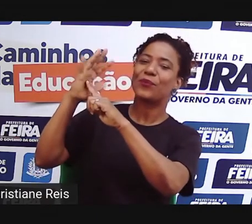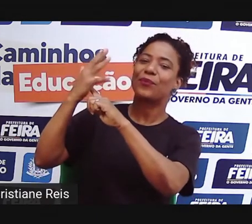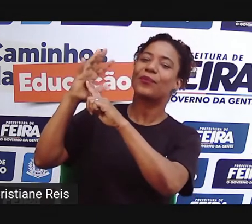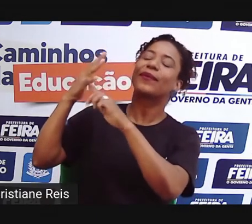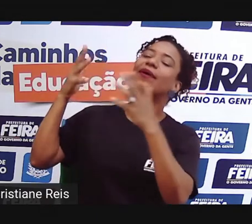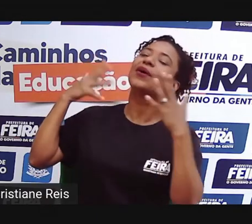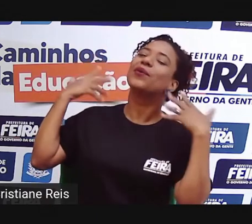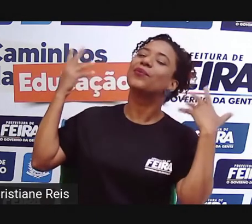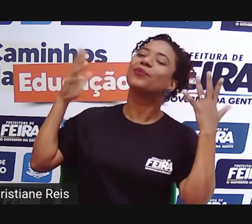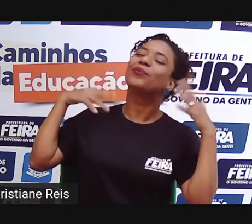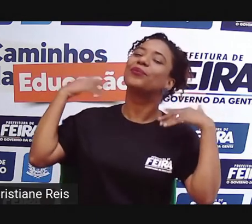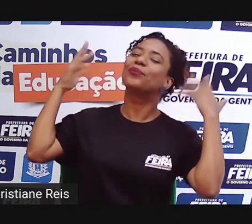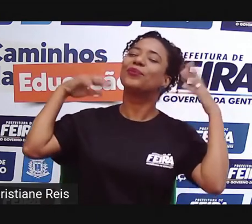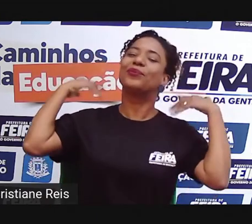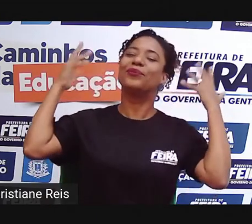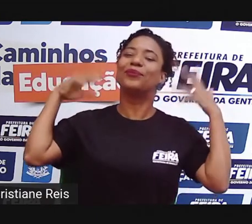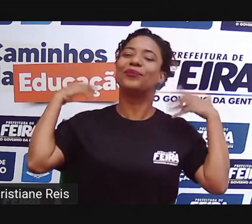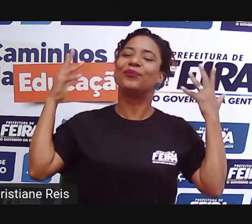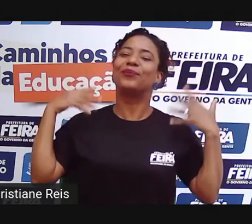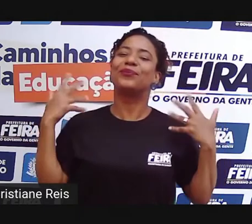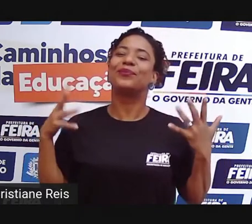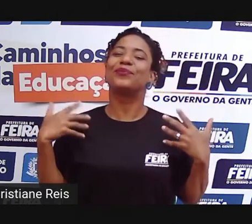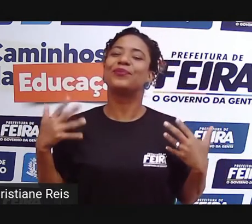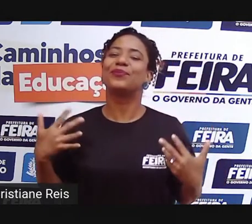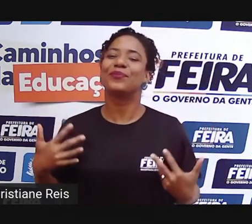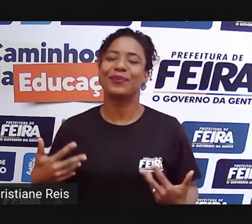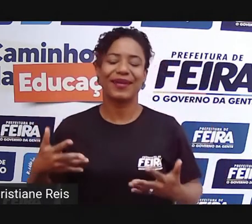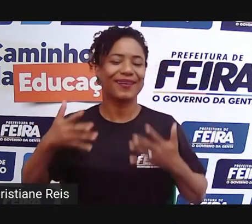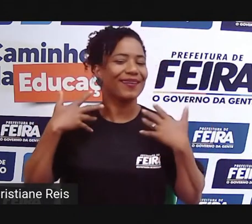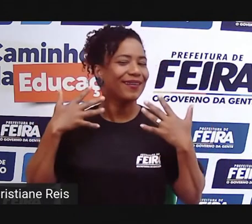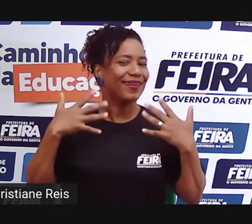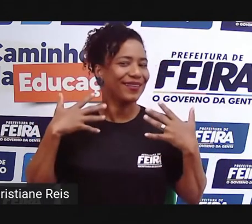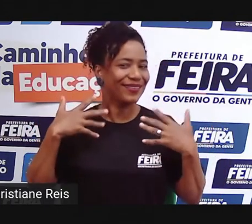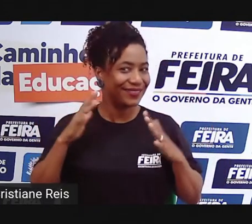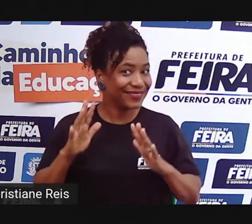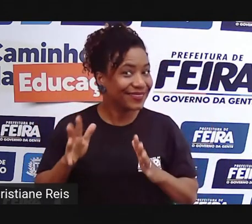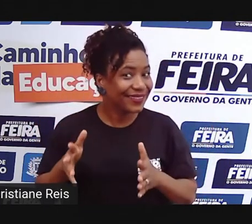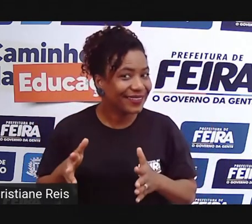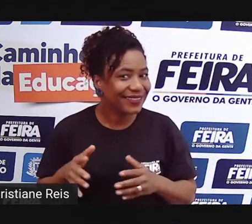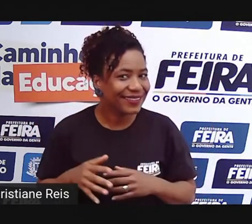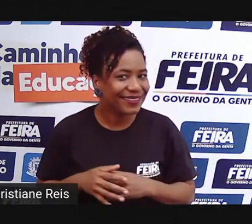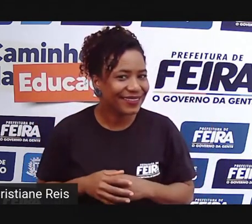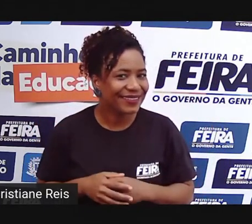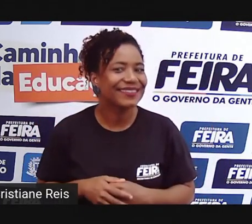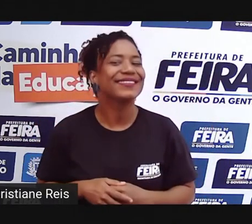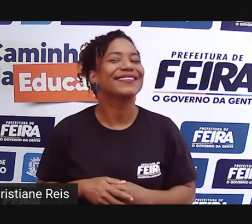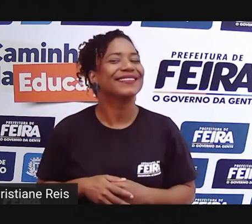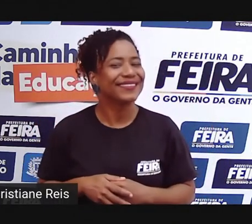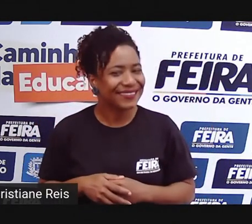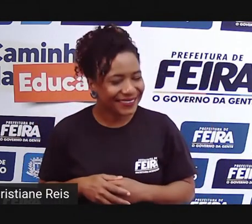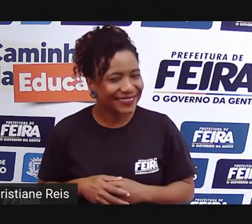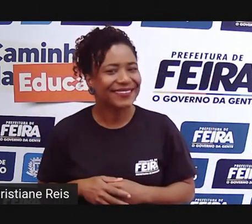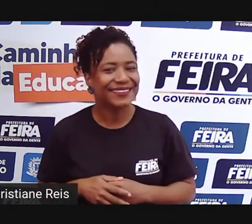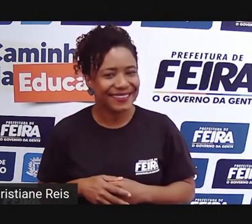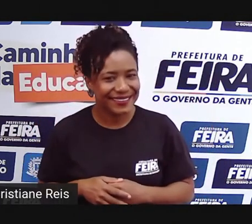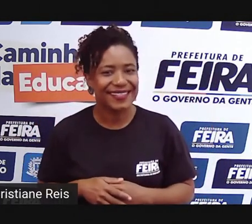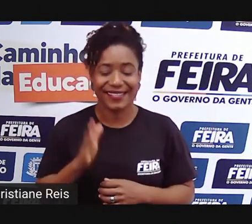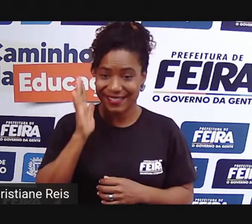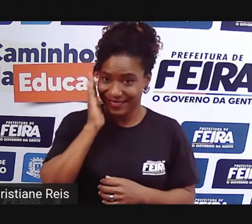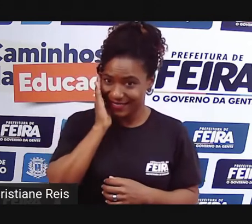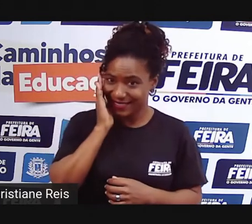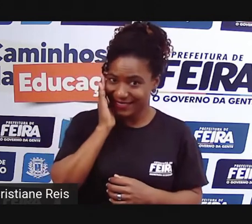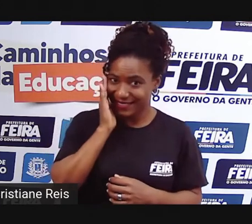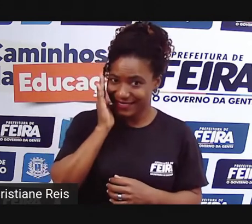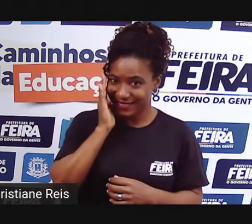casa e sentiu aquele ventinho refrescando em dias de calor? Pois é! Vocês sabiam que no ar também